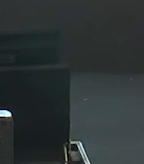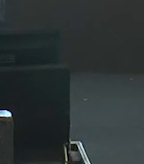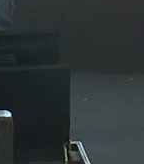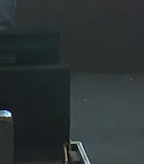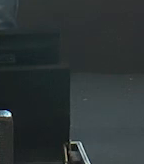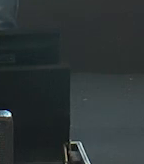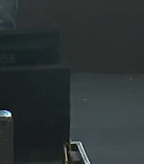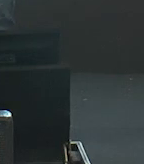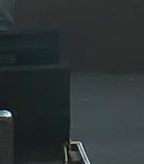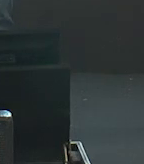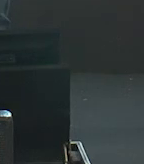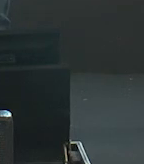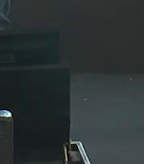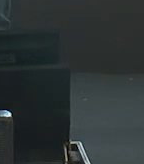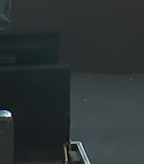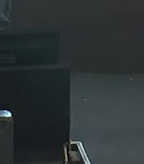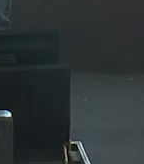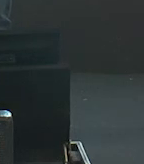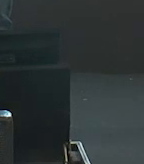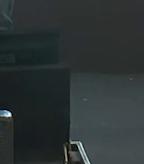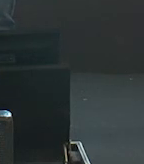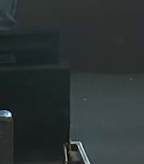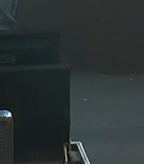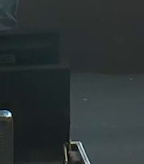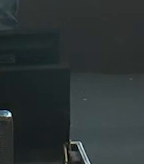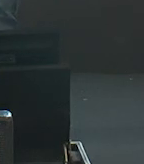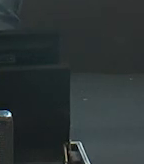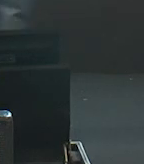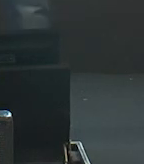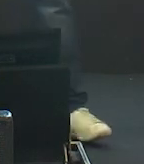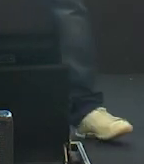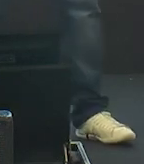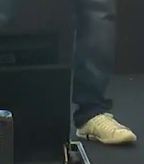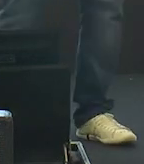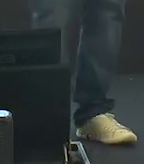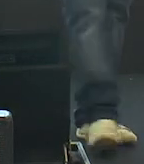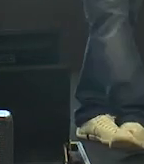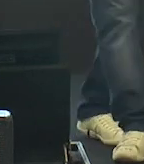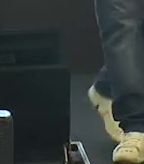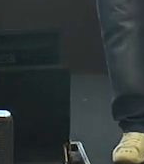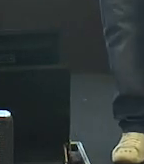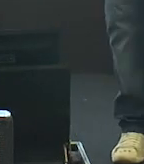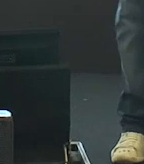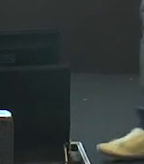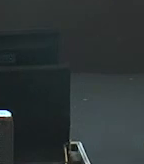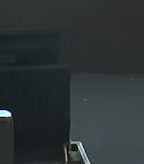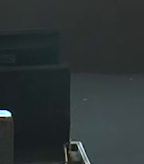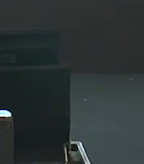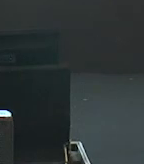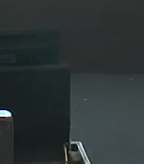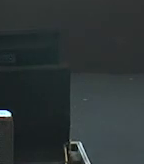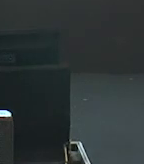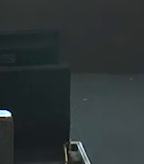vocês. Ou a questão traz, ou tem tabela periódica. Beleza? Olha para a reação química, ó, bem rapidinho.